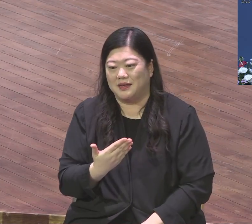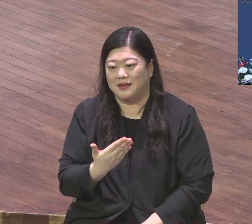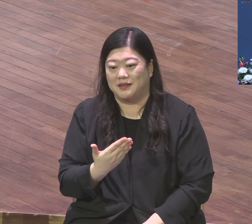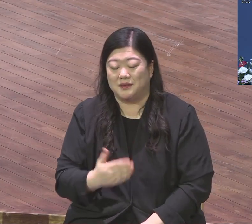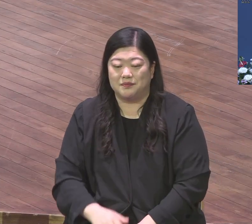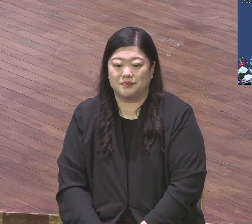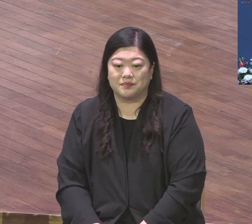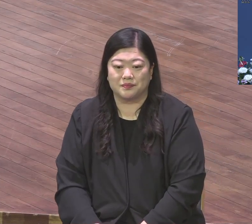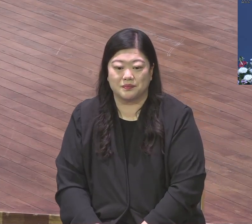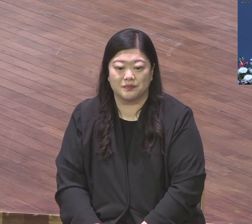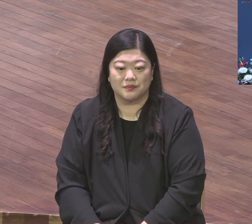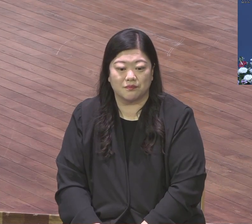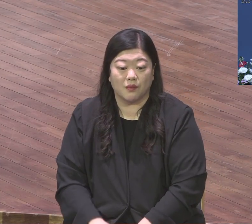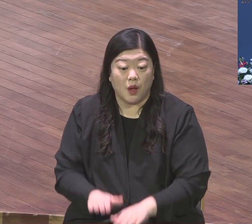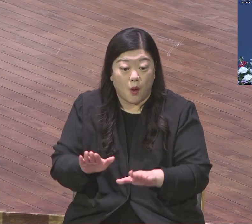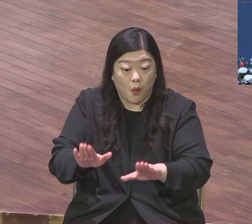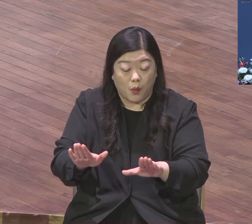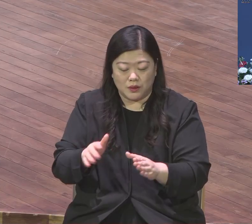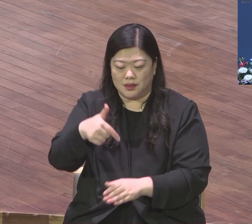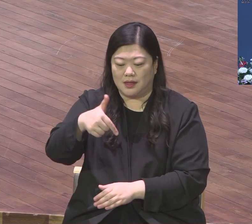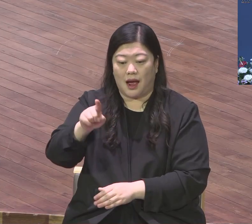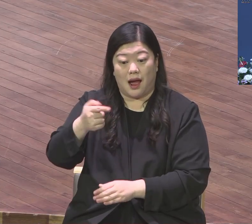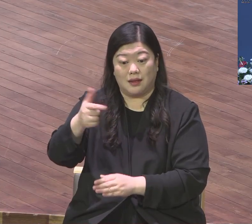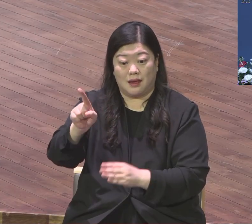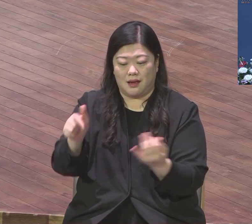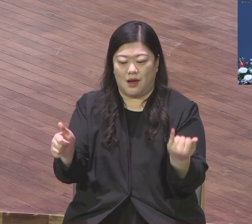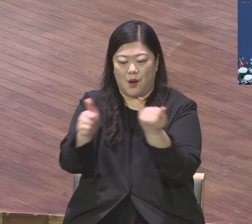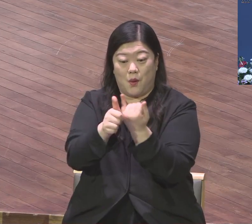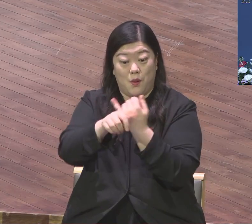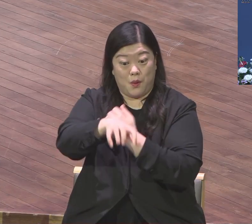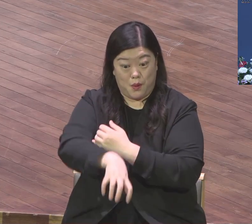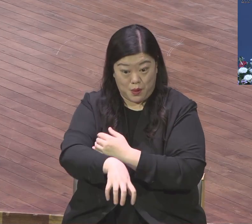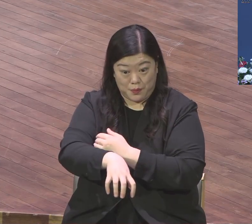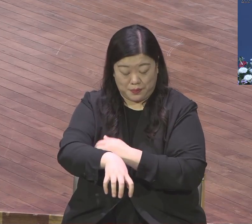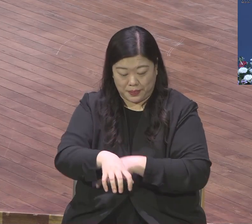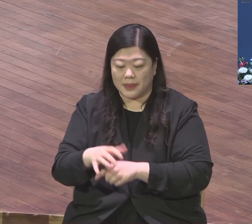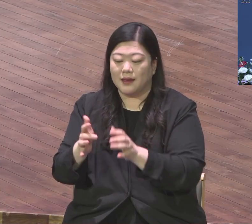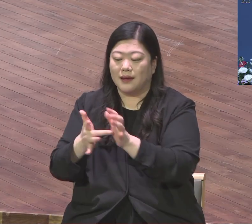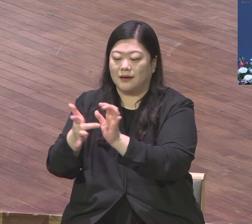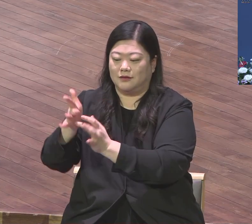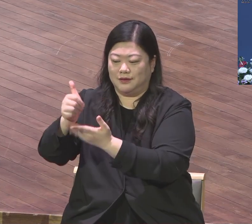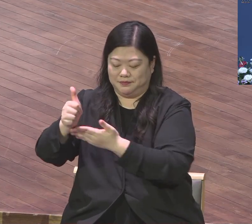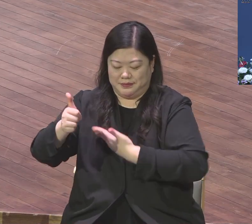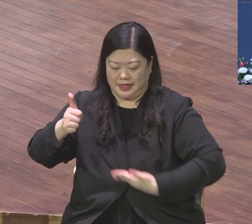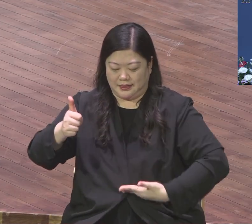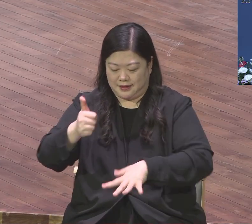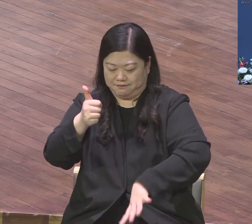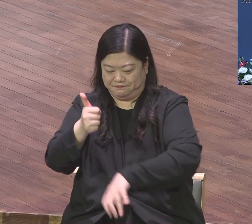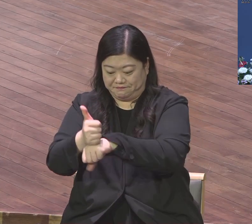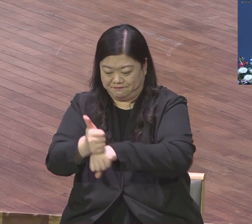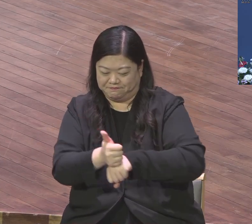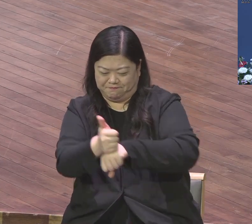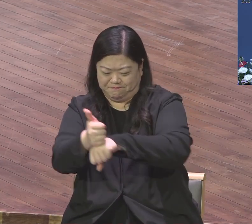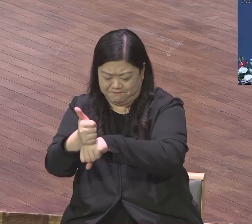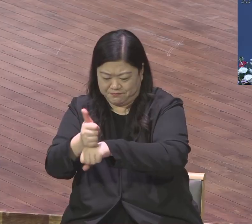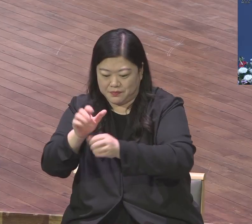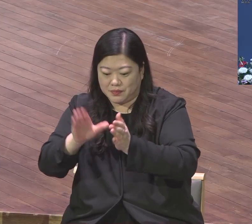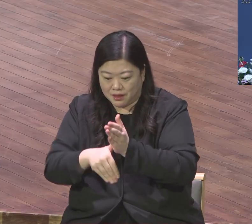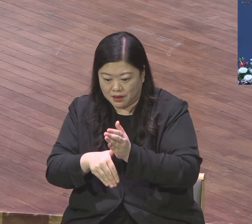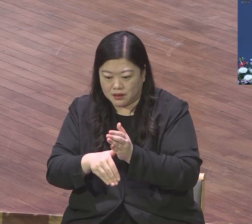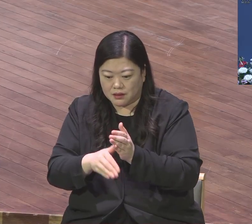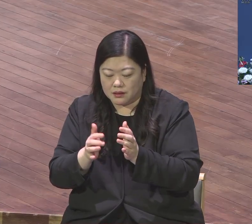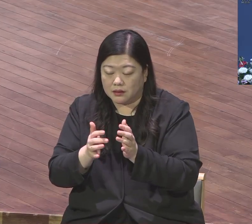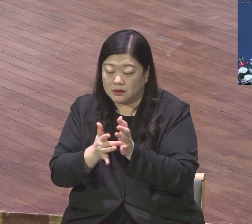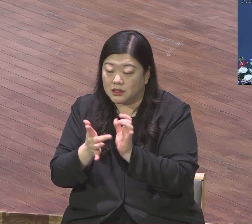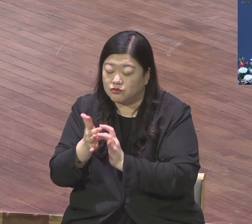오늘 가나 혼인 잔치째 이 잔치의 표적을 보면 제자들의 마음 속에 설레임과 기대가